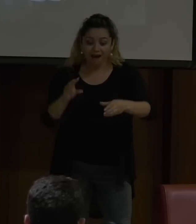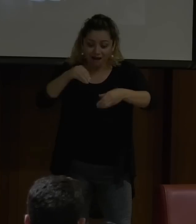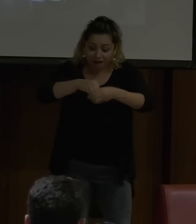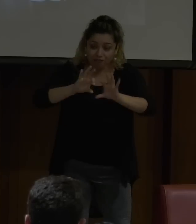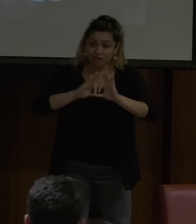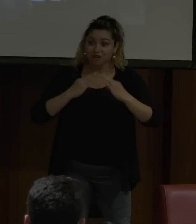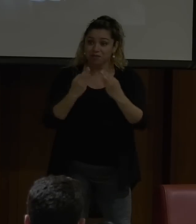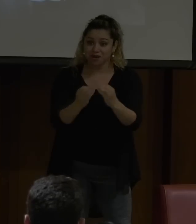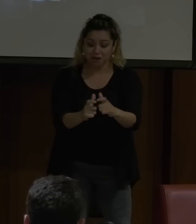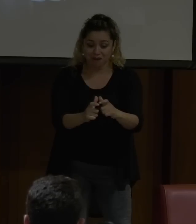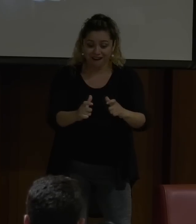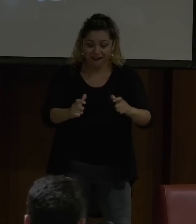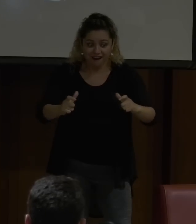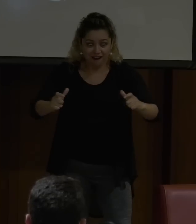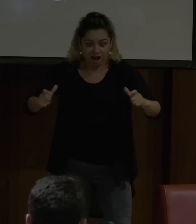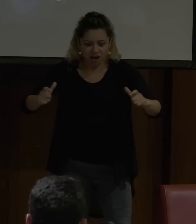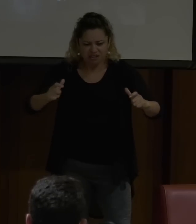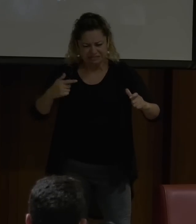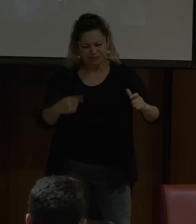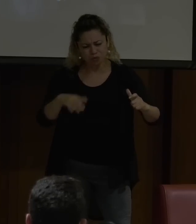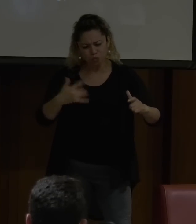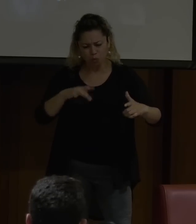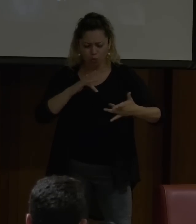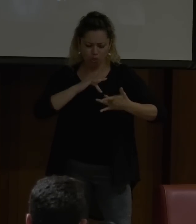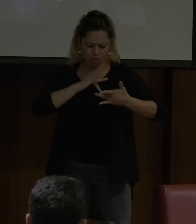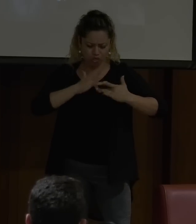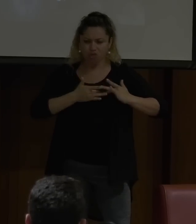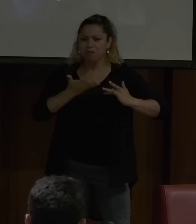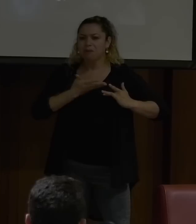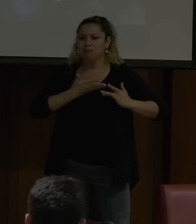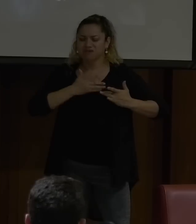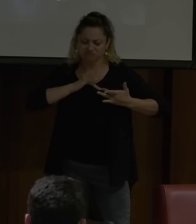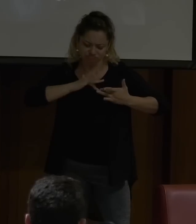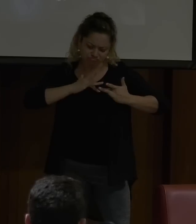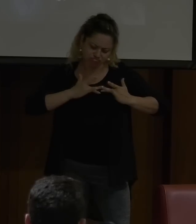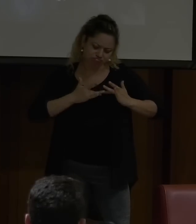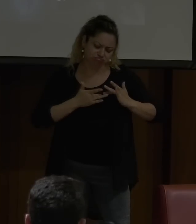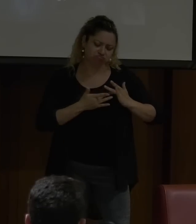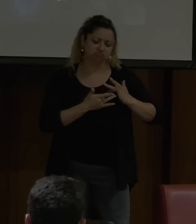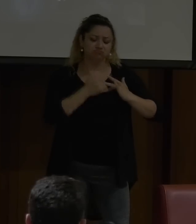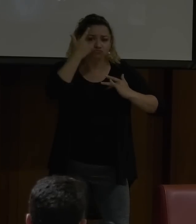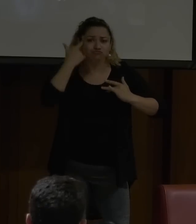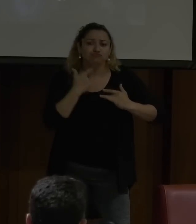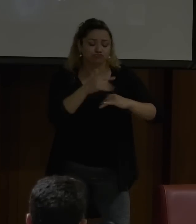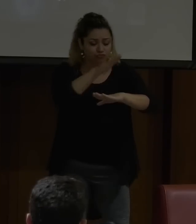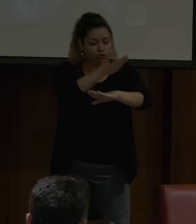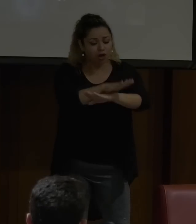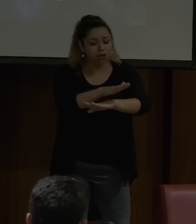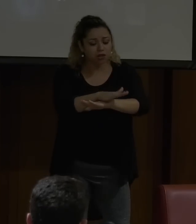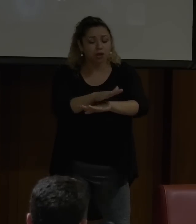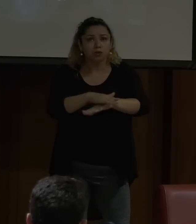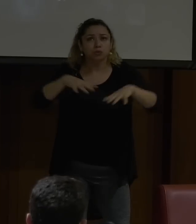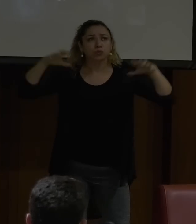familia, pero qué grande dolor sintió su madre querida en una tarde serena.